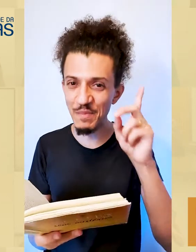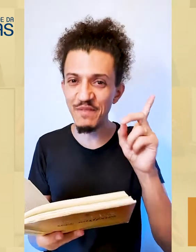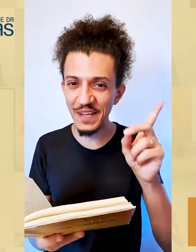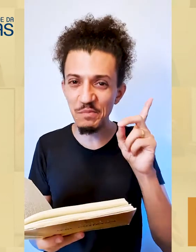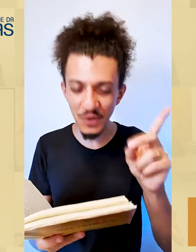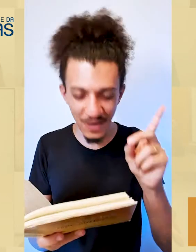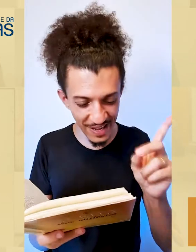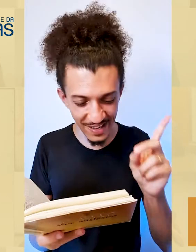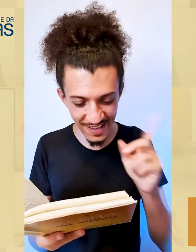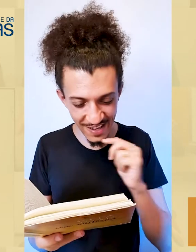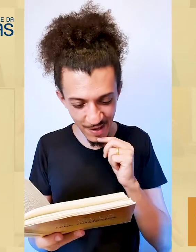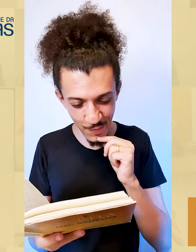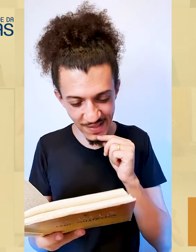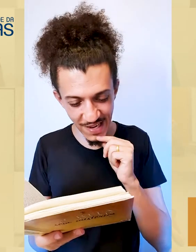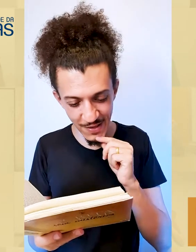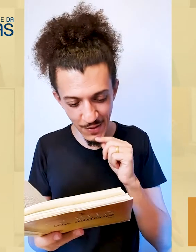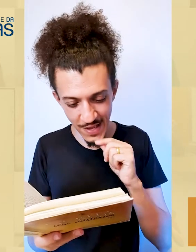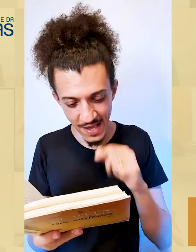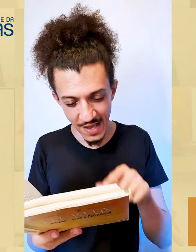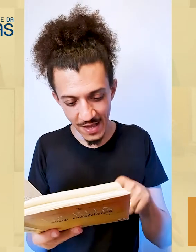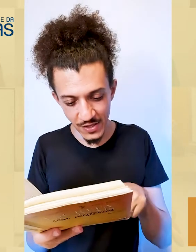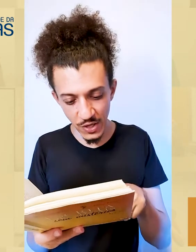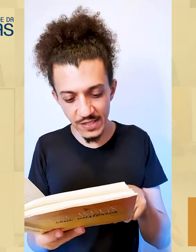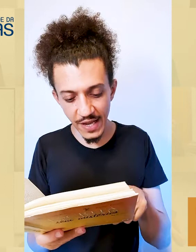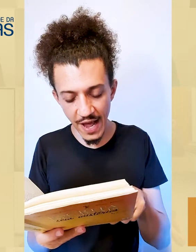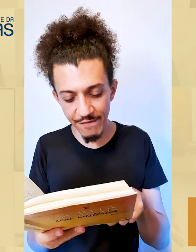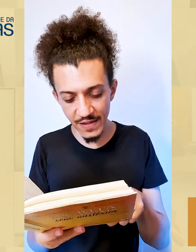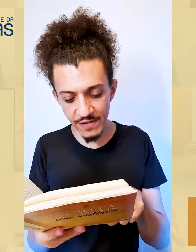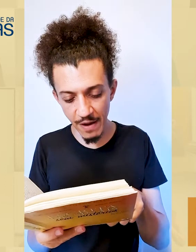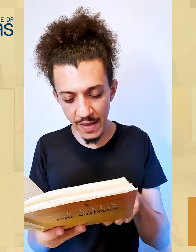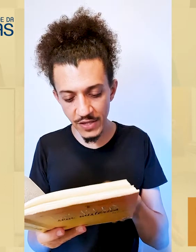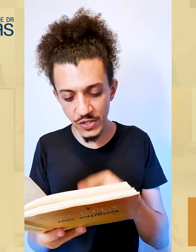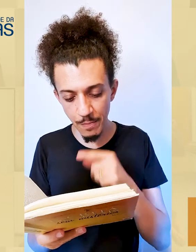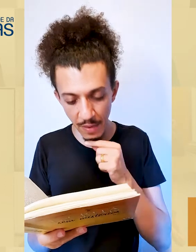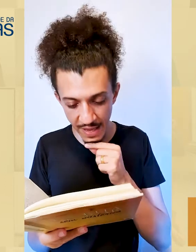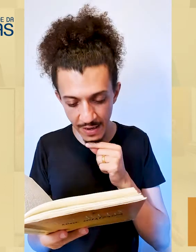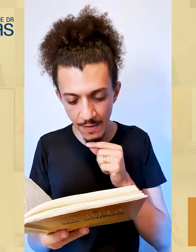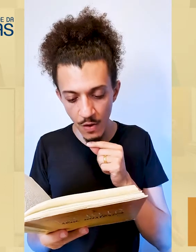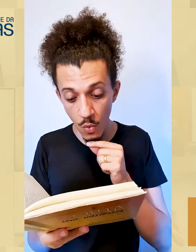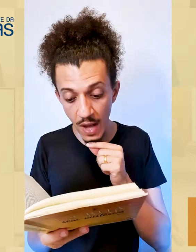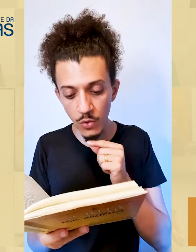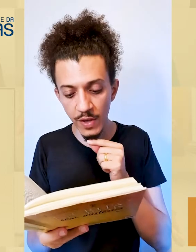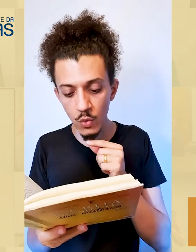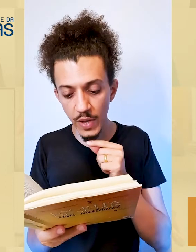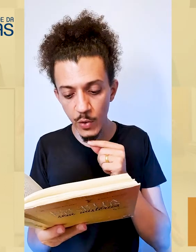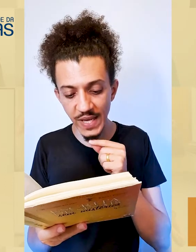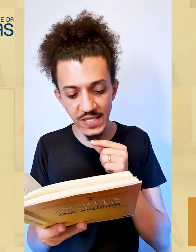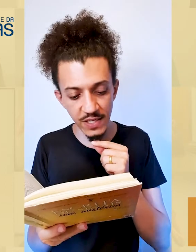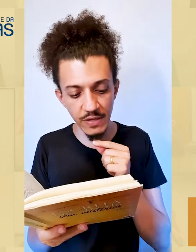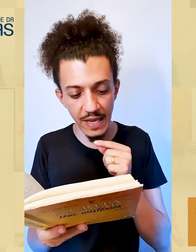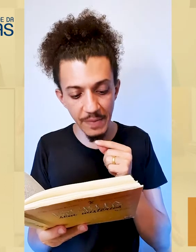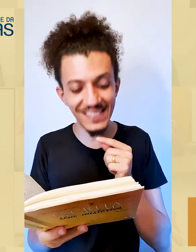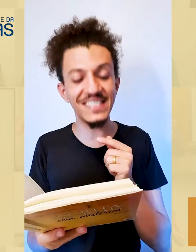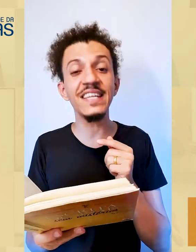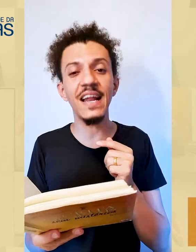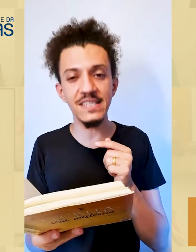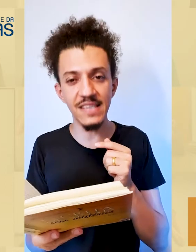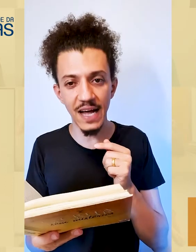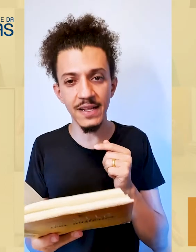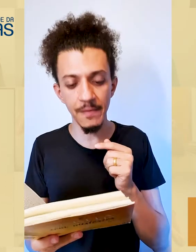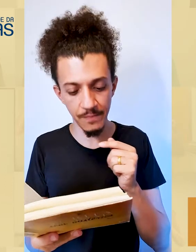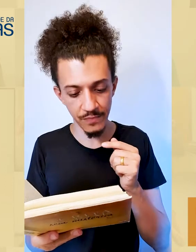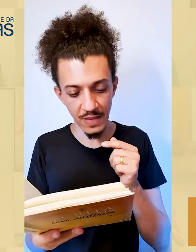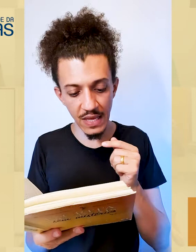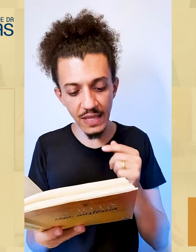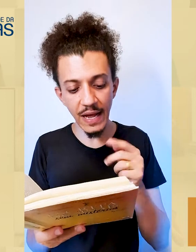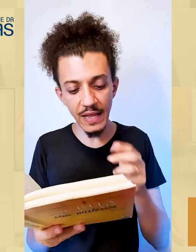foi aprovado por lei no passado, só será efetivamente plena quando incluir o ensino da Libras